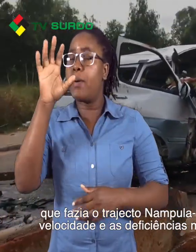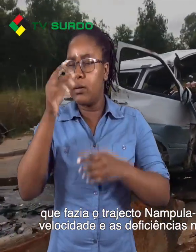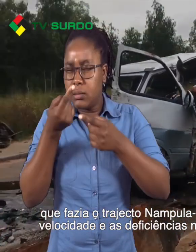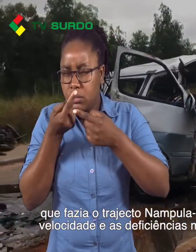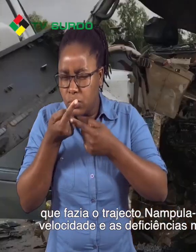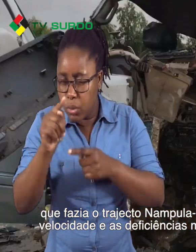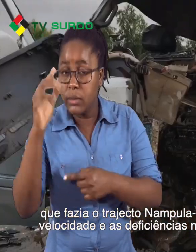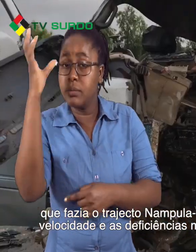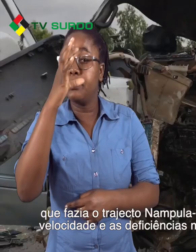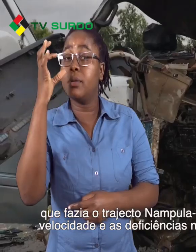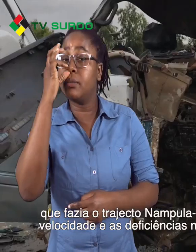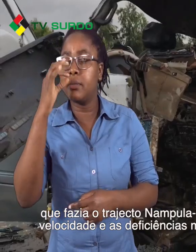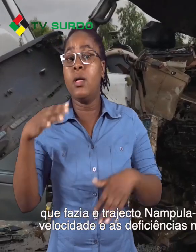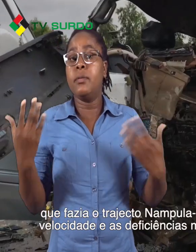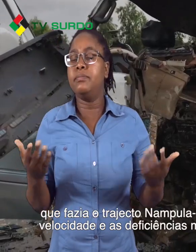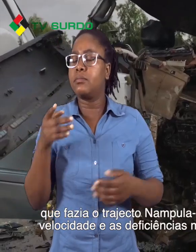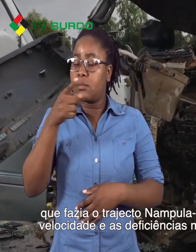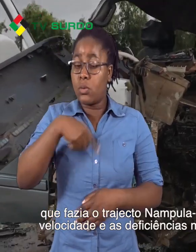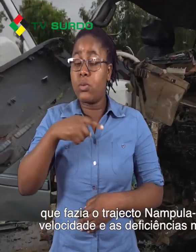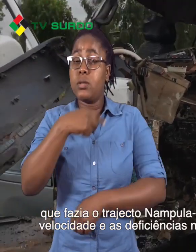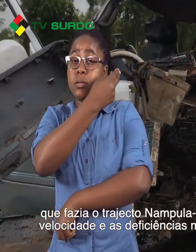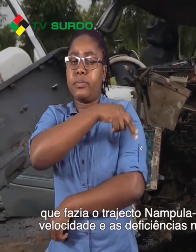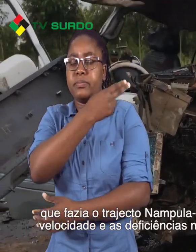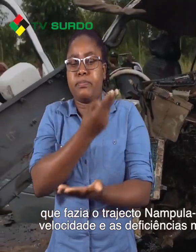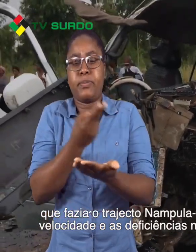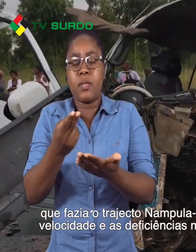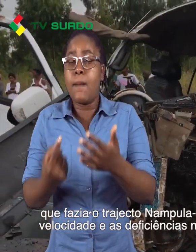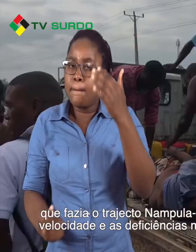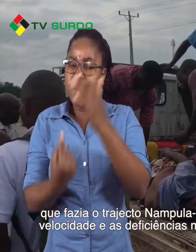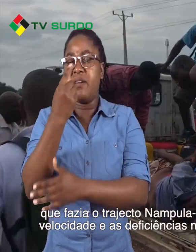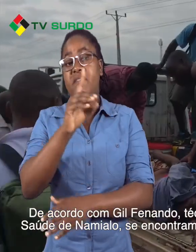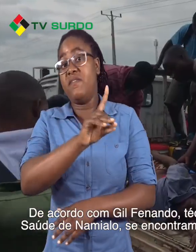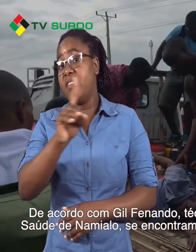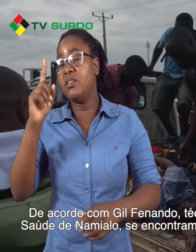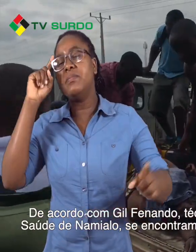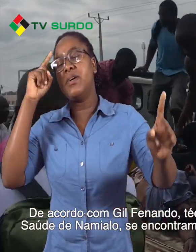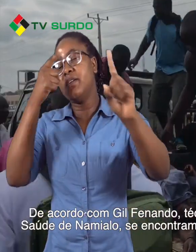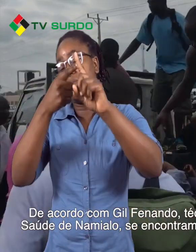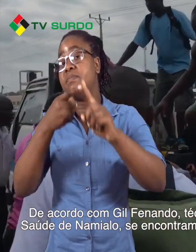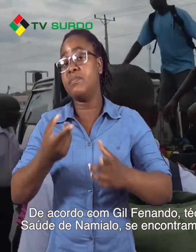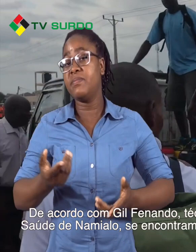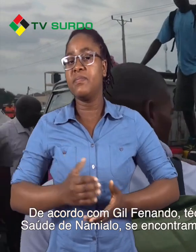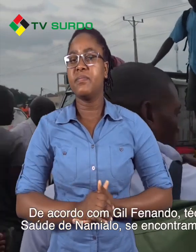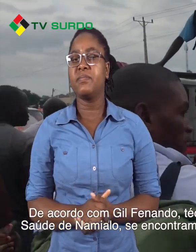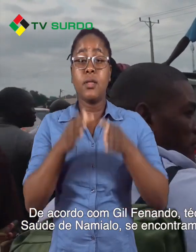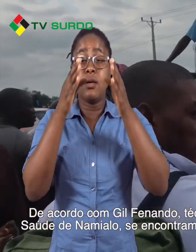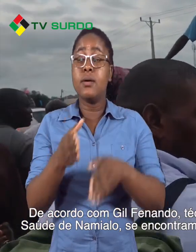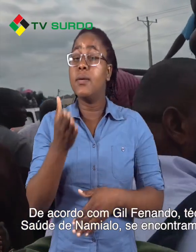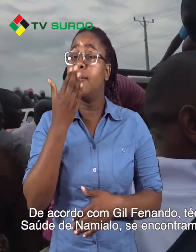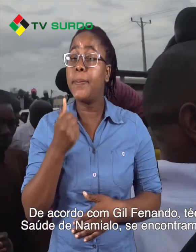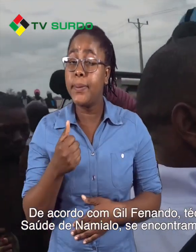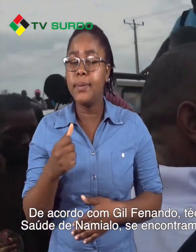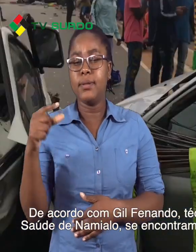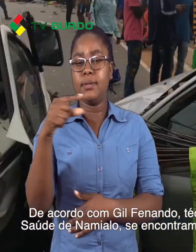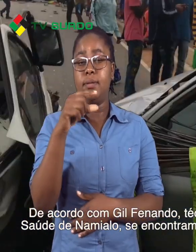e aponta seu excesso de velocidades e as dificuldades mecânicas como principais causas. De acordo com Gil Fernando,